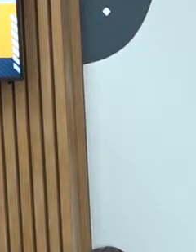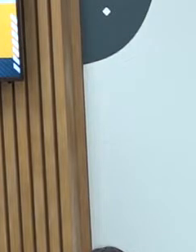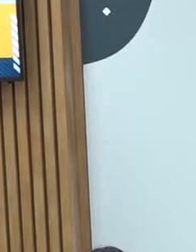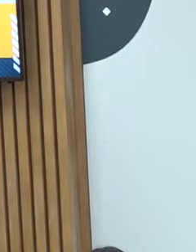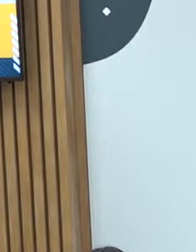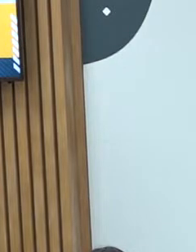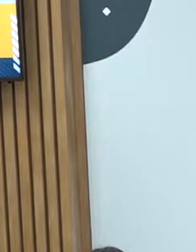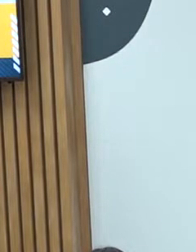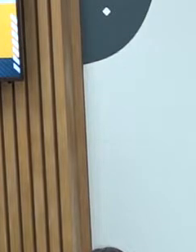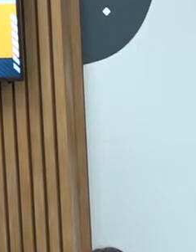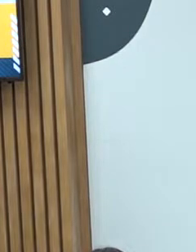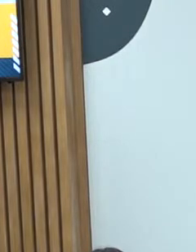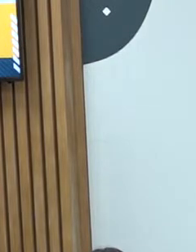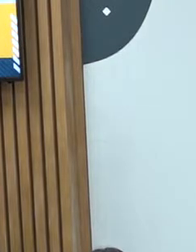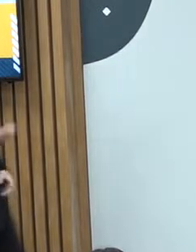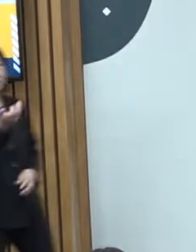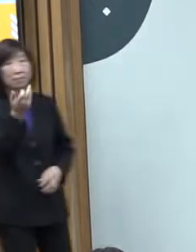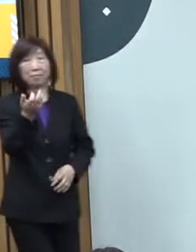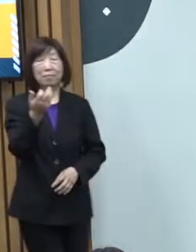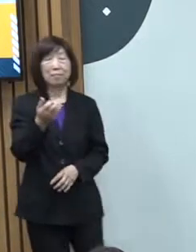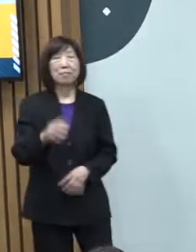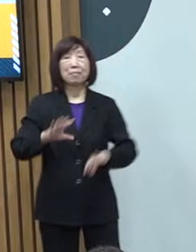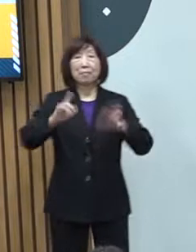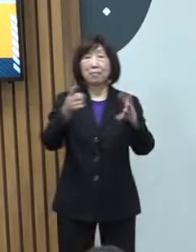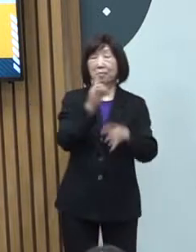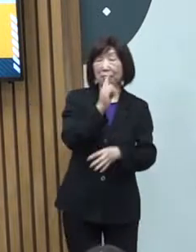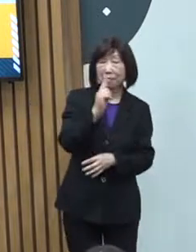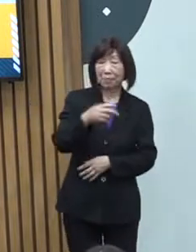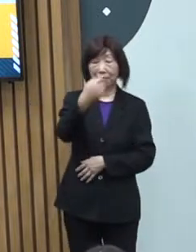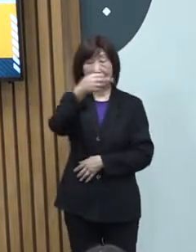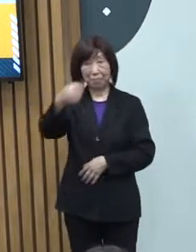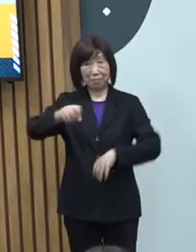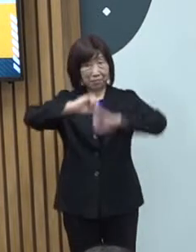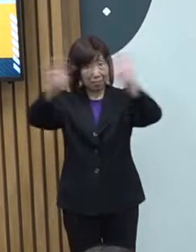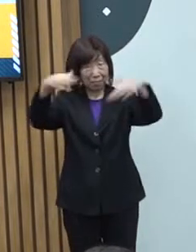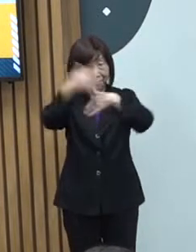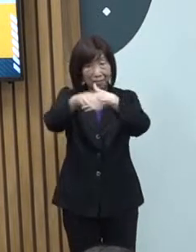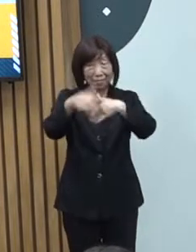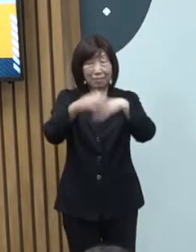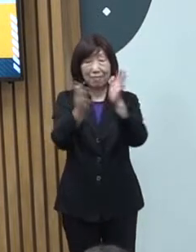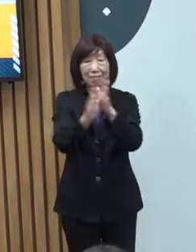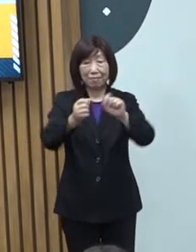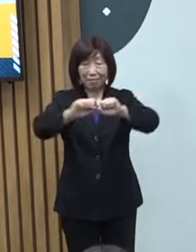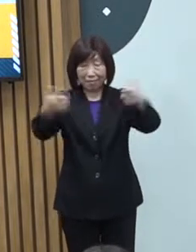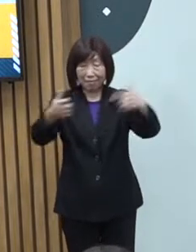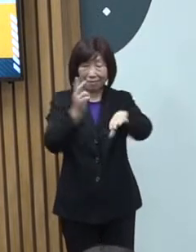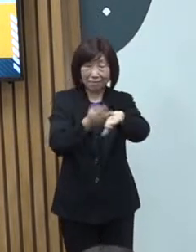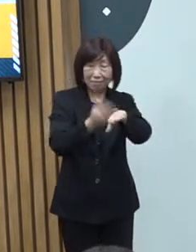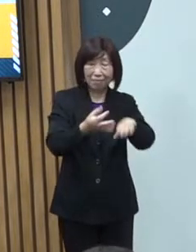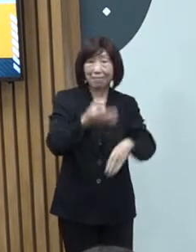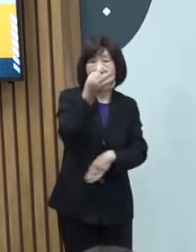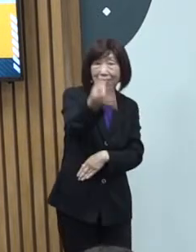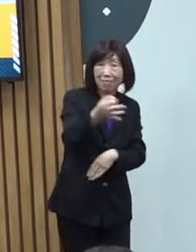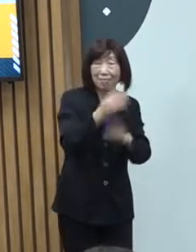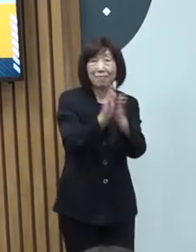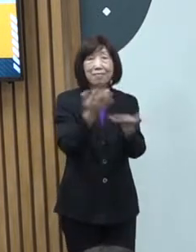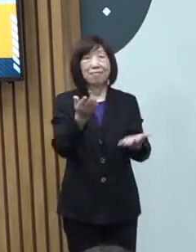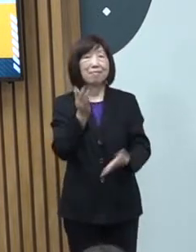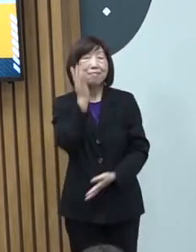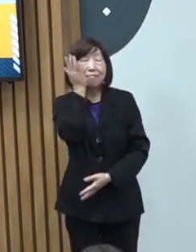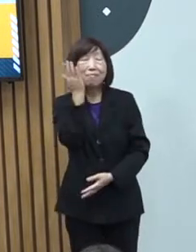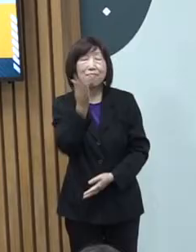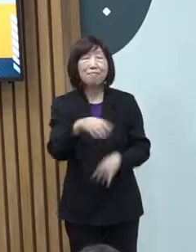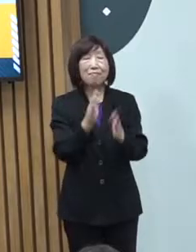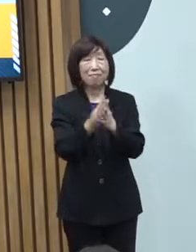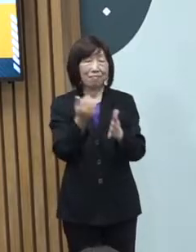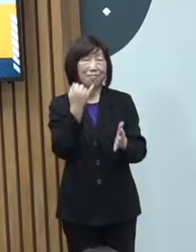语的版本以及在英文的版本当中的宣导影片。同时呢，多元角不卡关，一路顺畅安心购，也